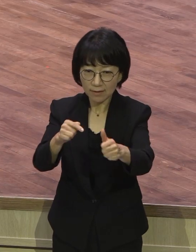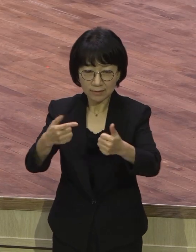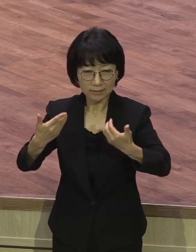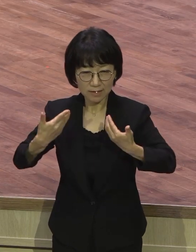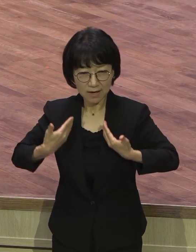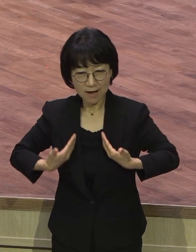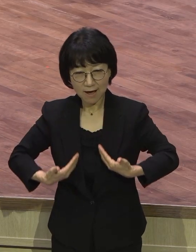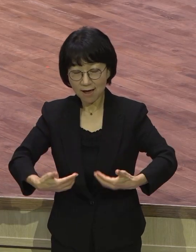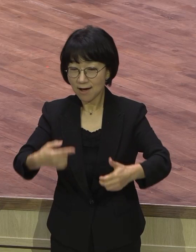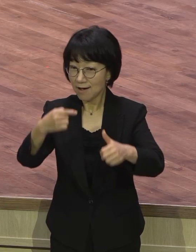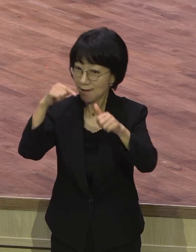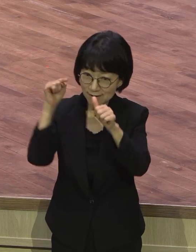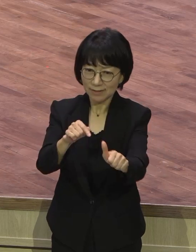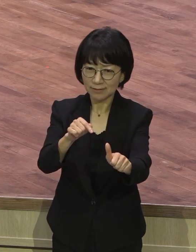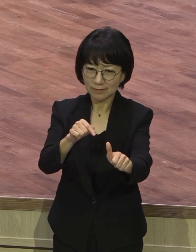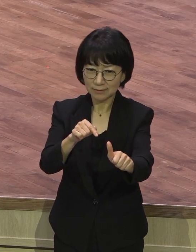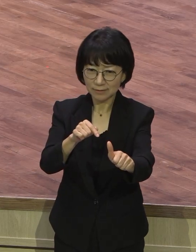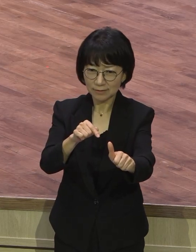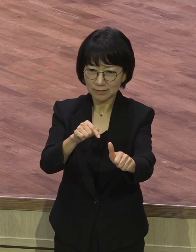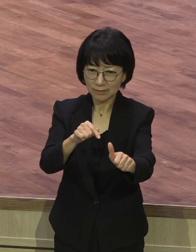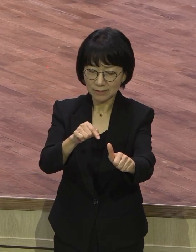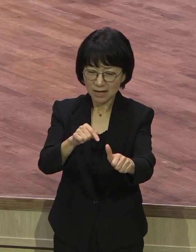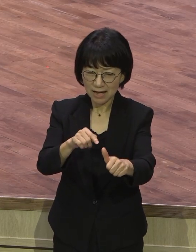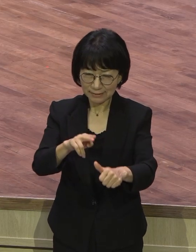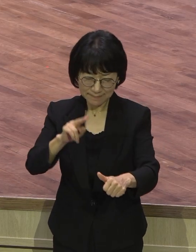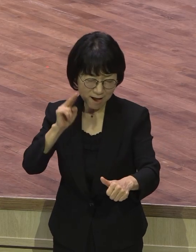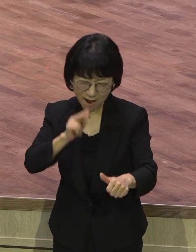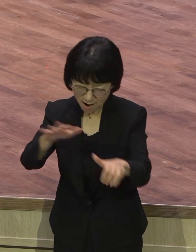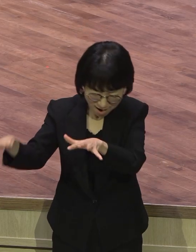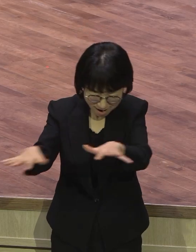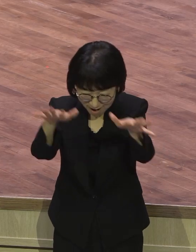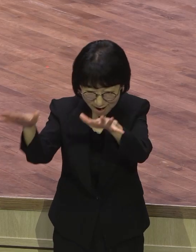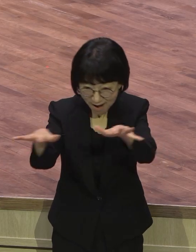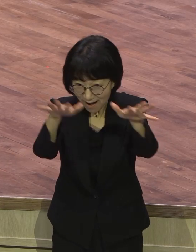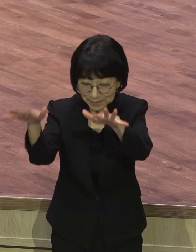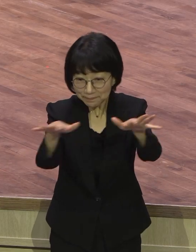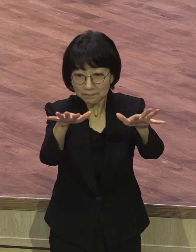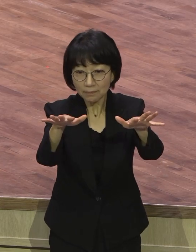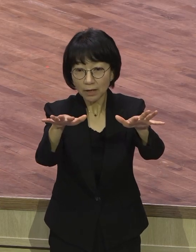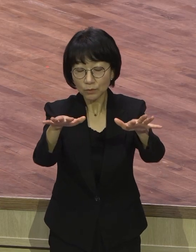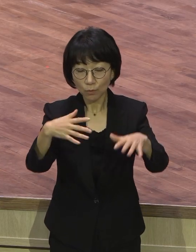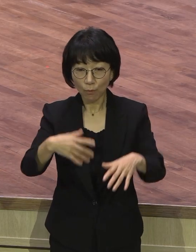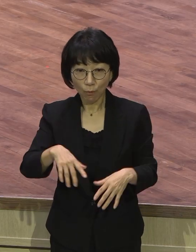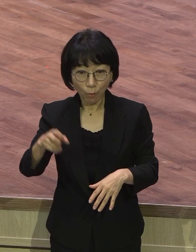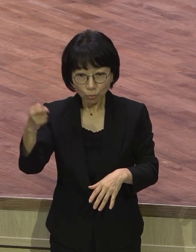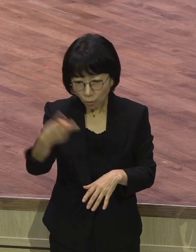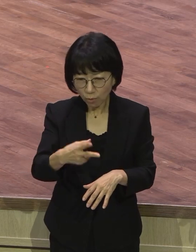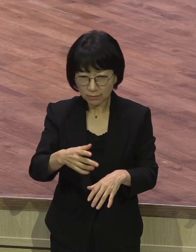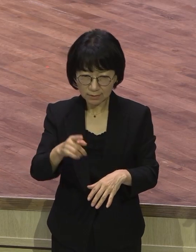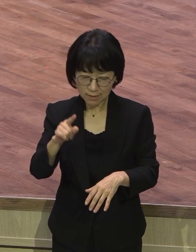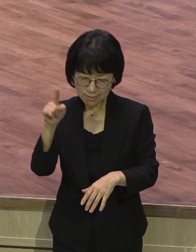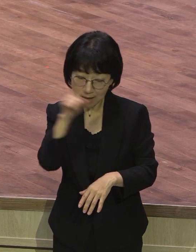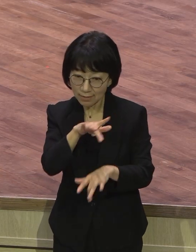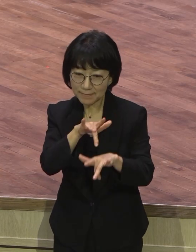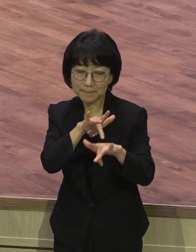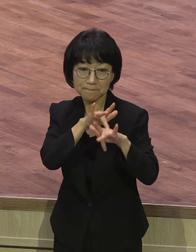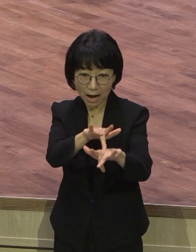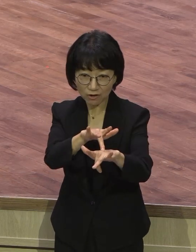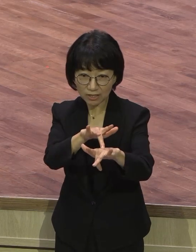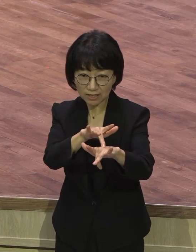잔잔해 잔잔해 사납게 뛰노는 파도나 저 흉악한